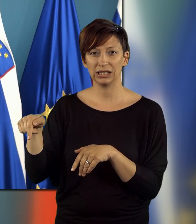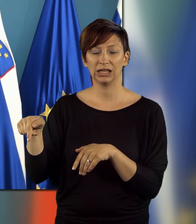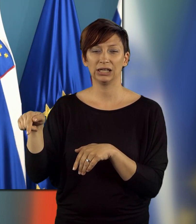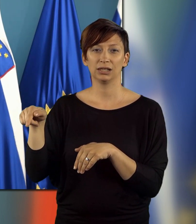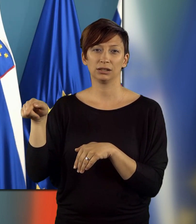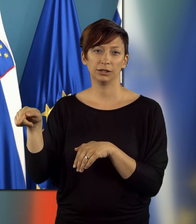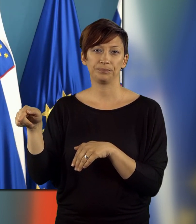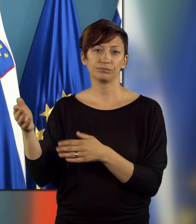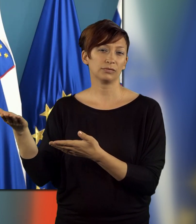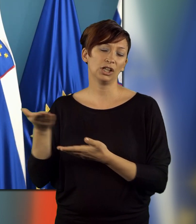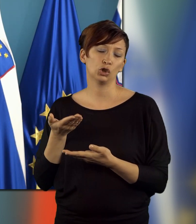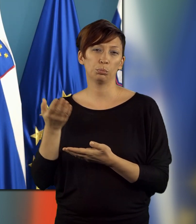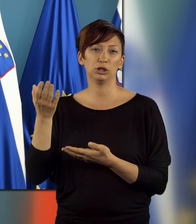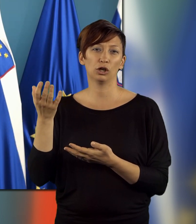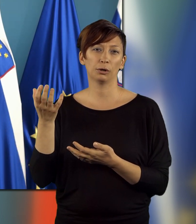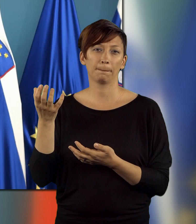ki